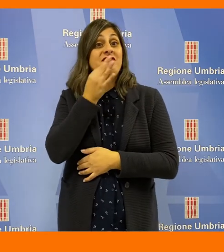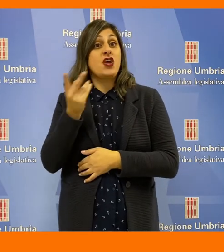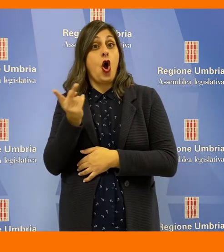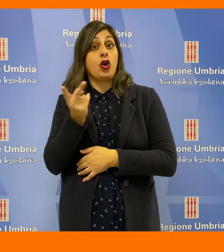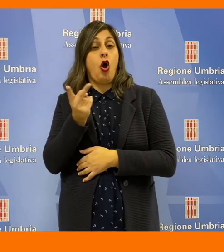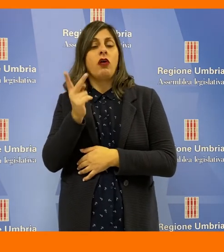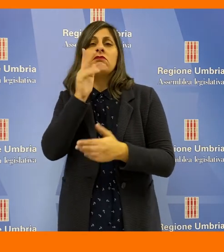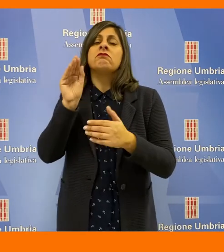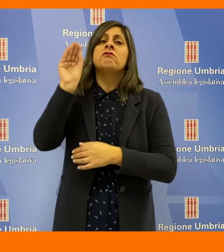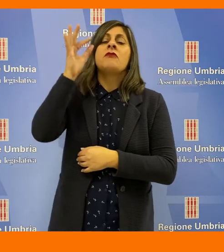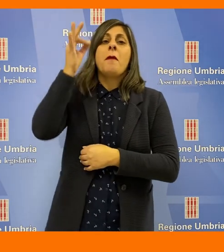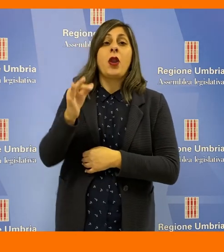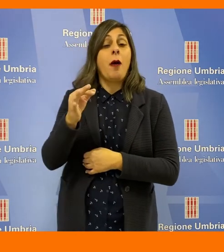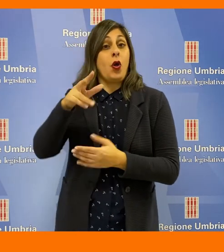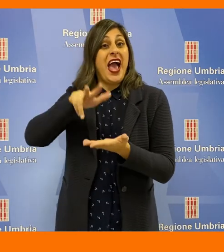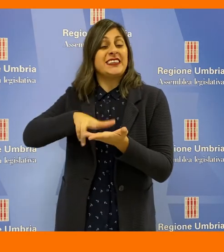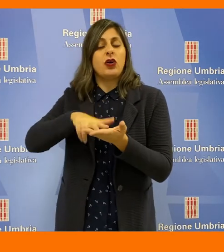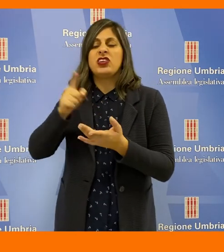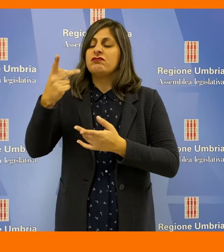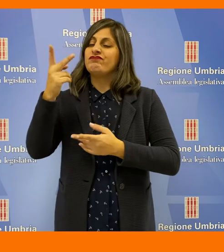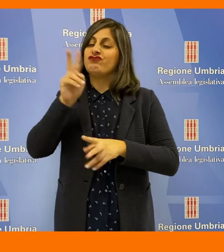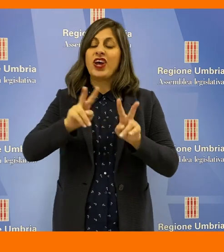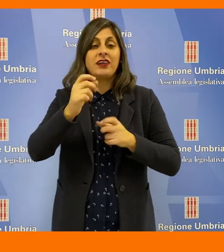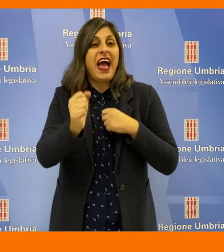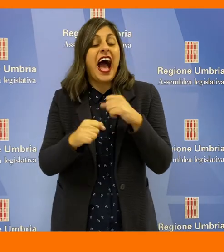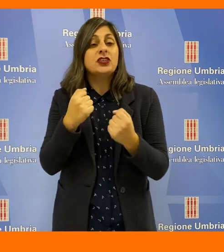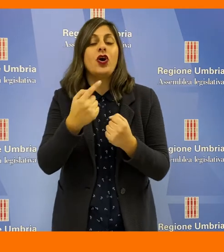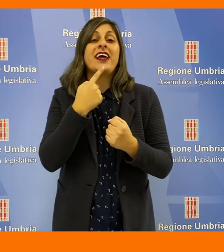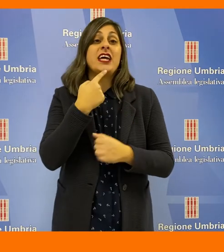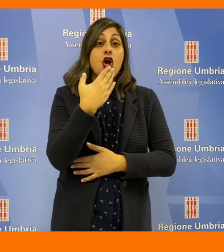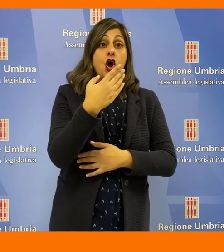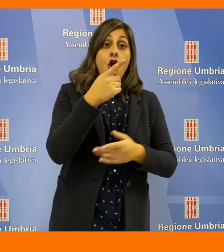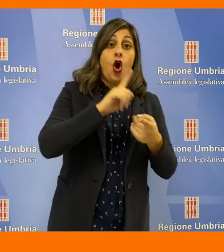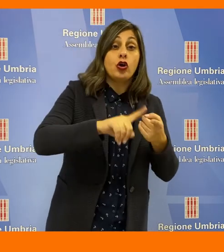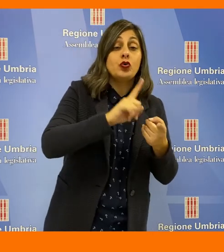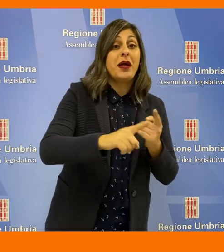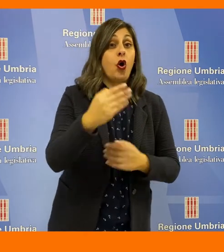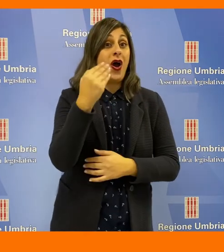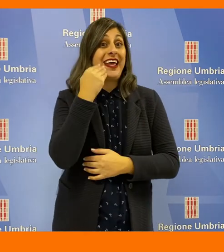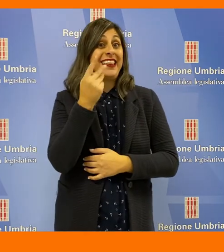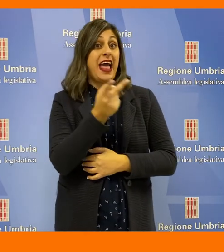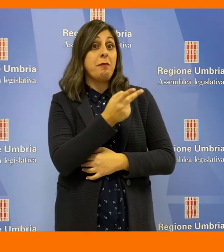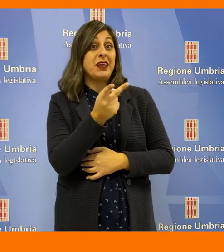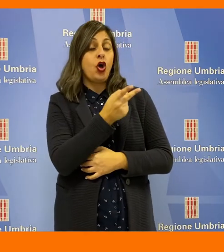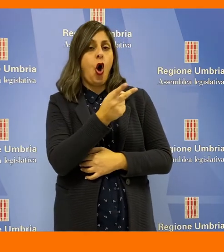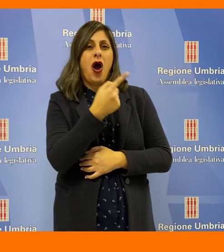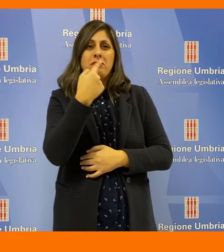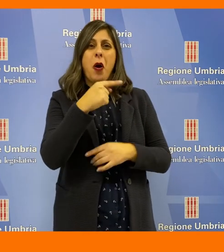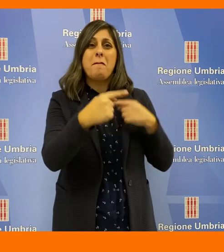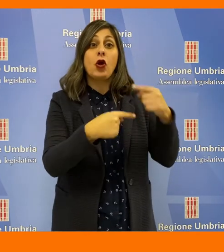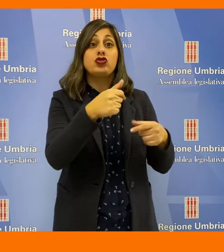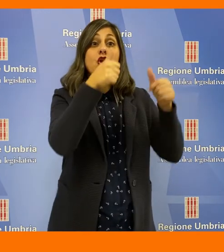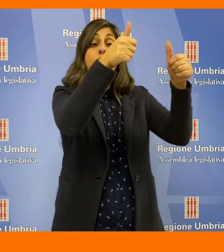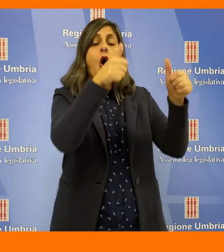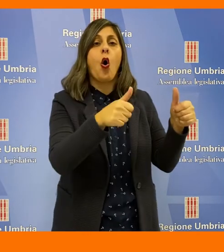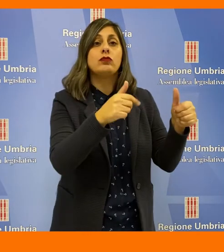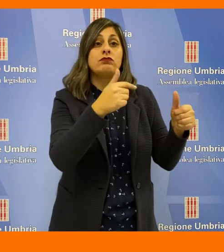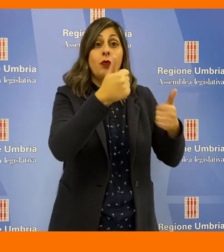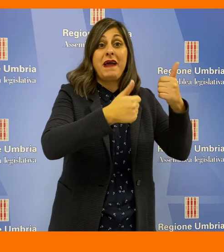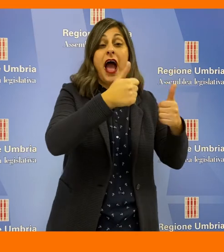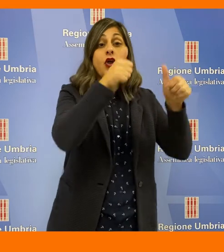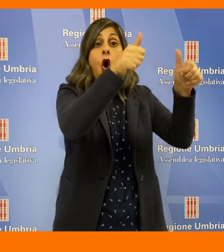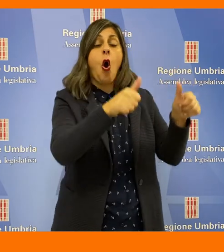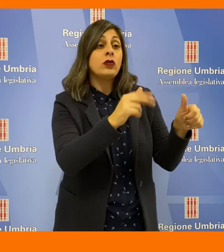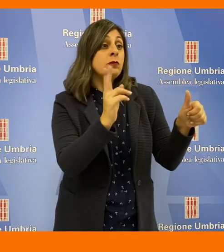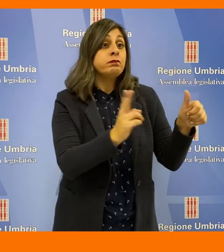consiglieri Paolo Fioroni e Stefano Pastorelli, che chiede all'esecutivo di prevedere azioni a sostegno dei consumatori e debitori non soggetti né